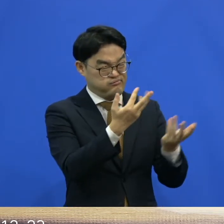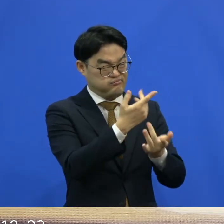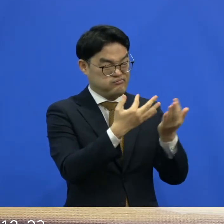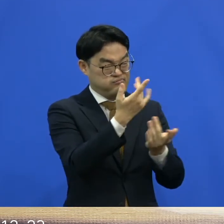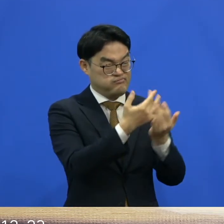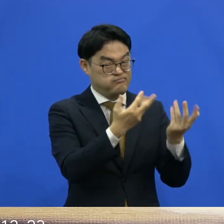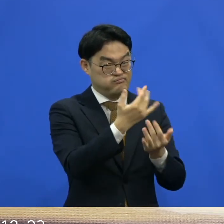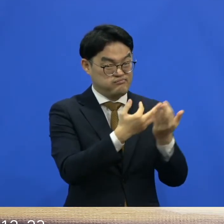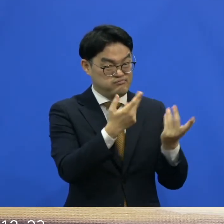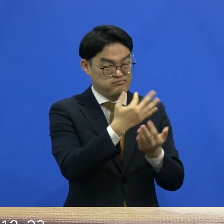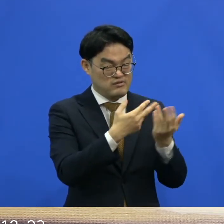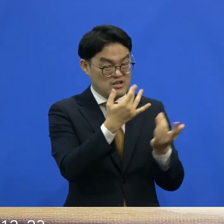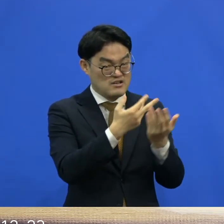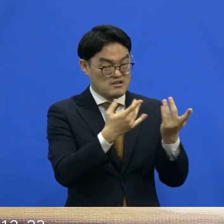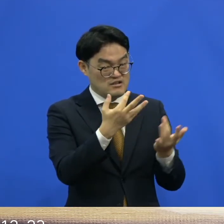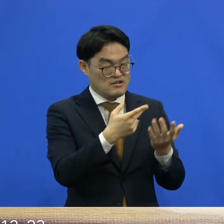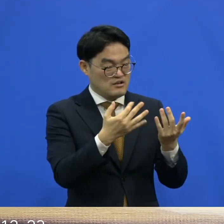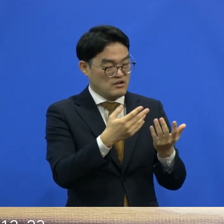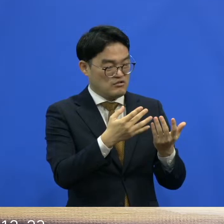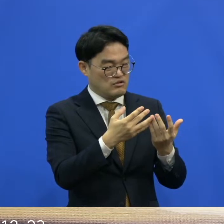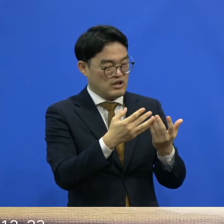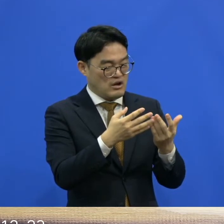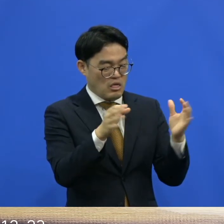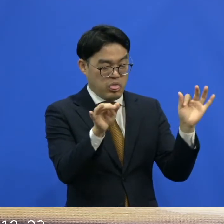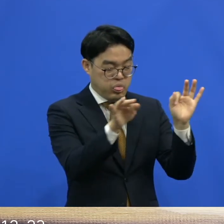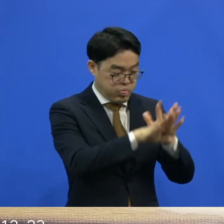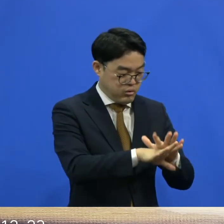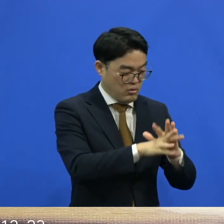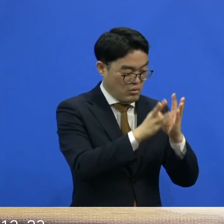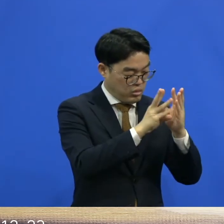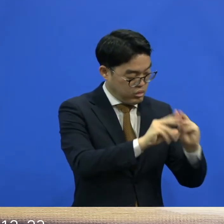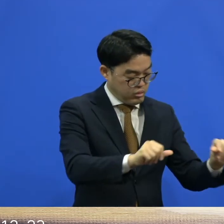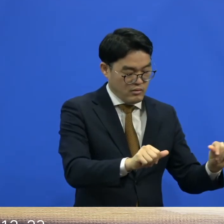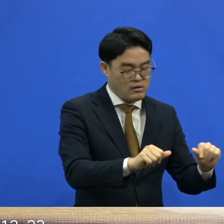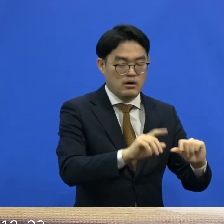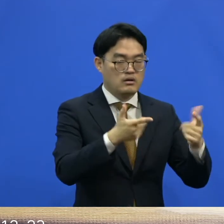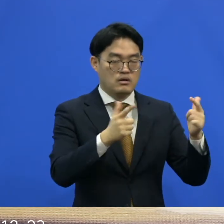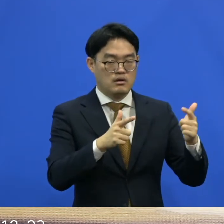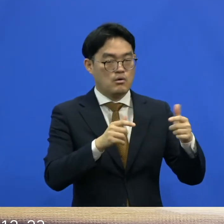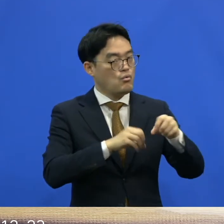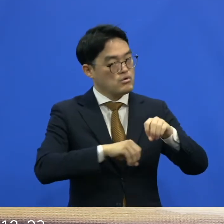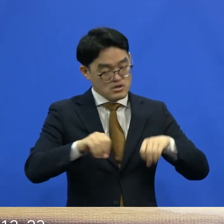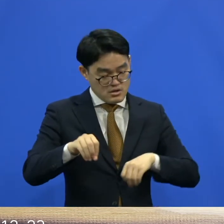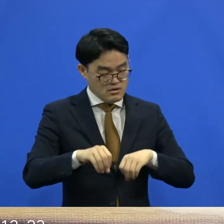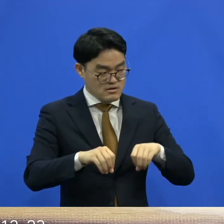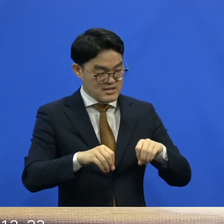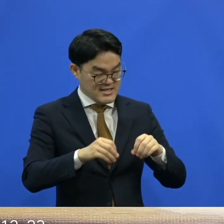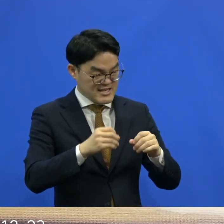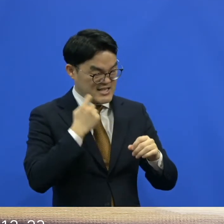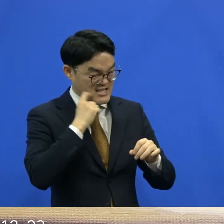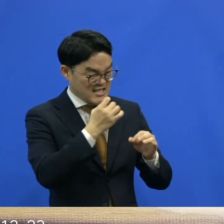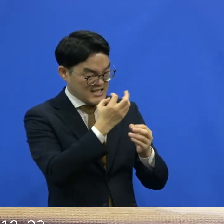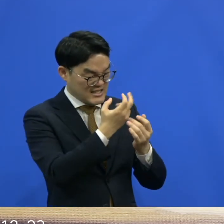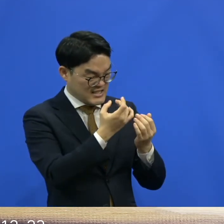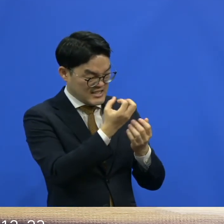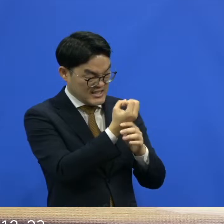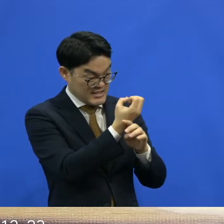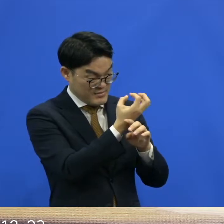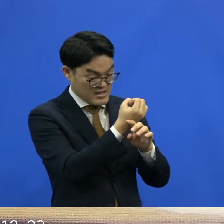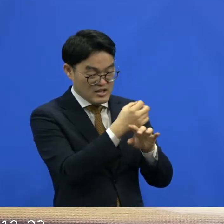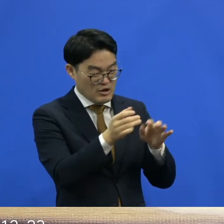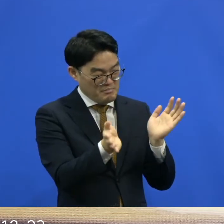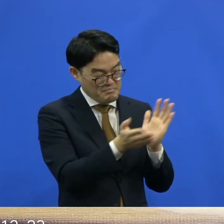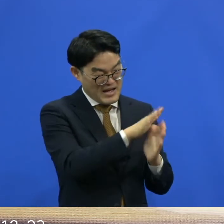금을 금되게 하는 거예요. 금이 빛이 나게 하는 재련을 할 뿐이지 금을 없애지